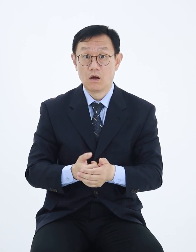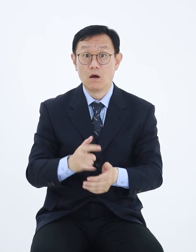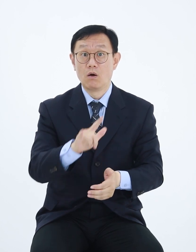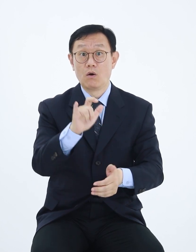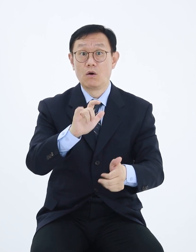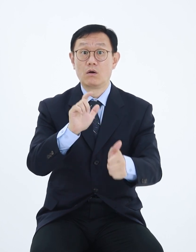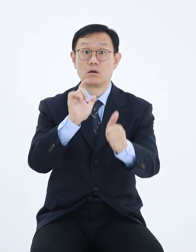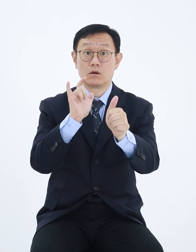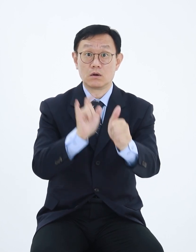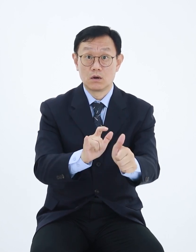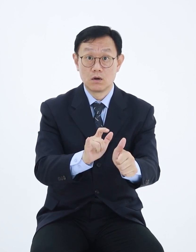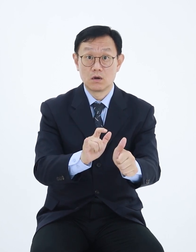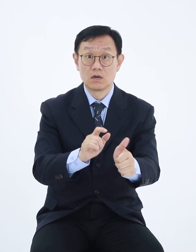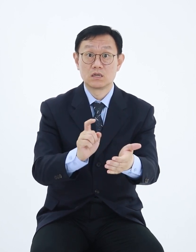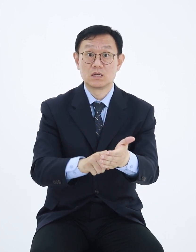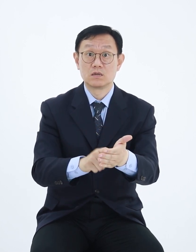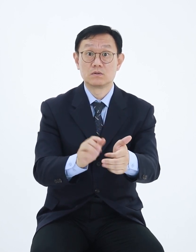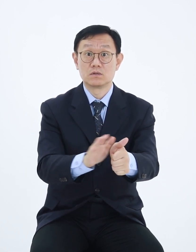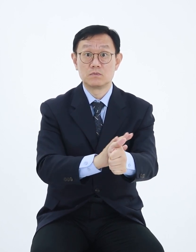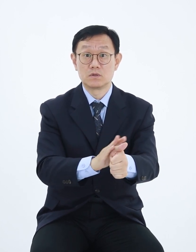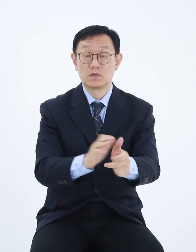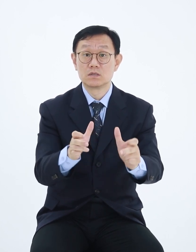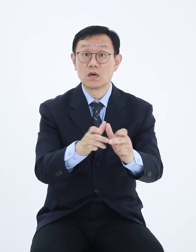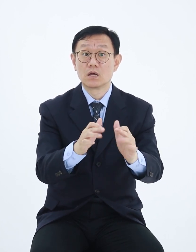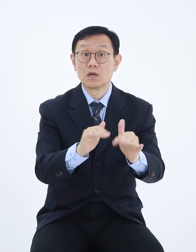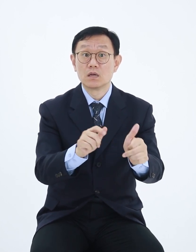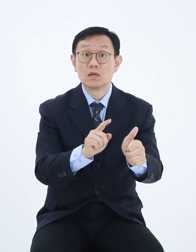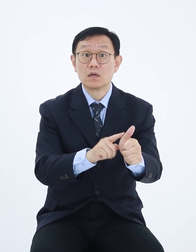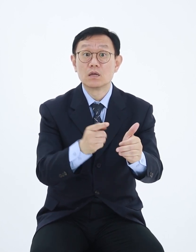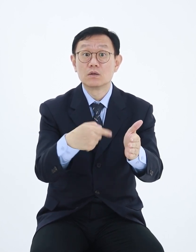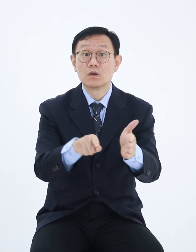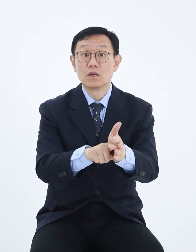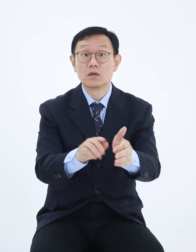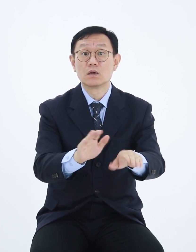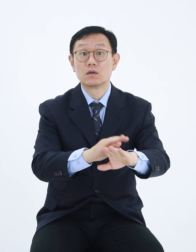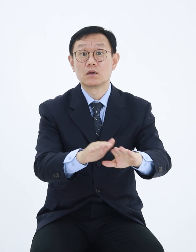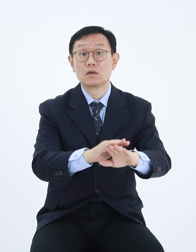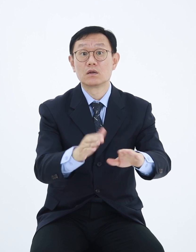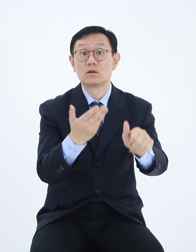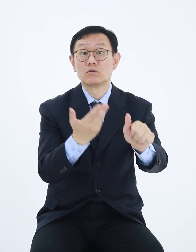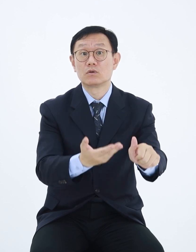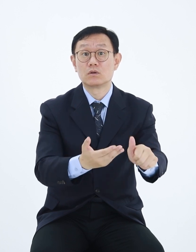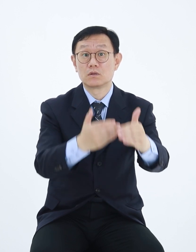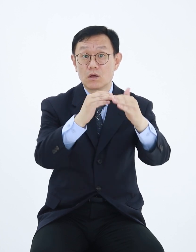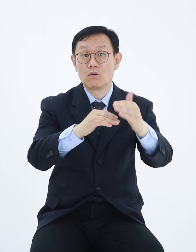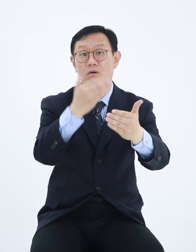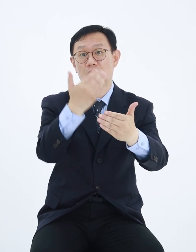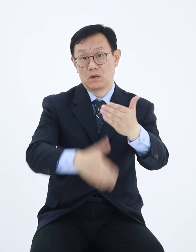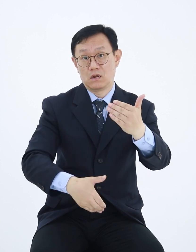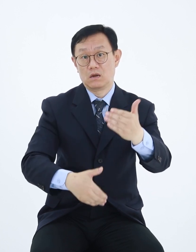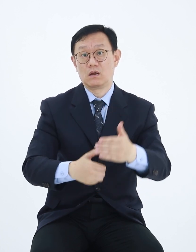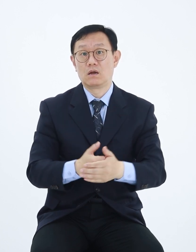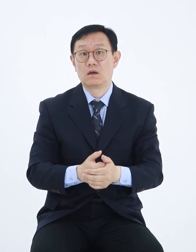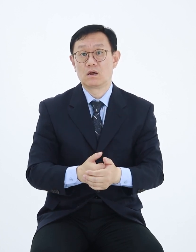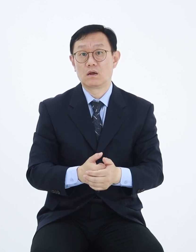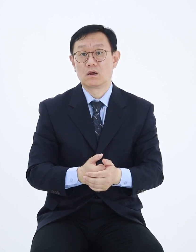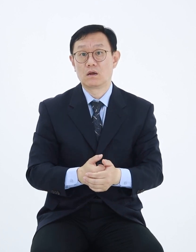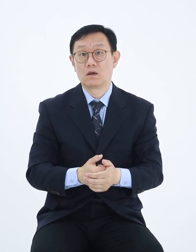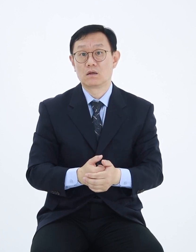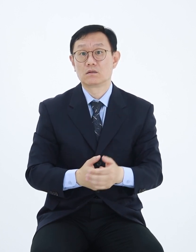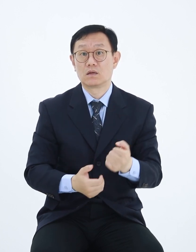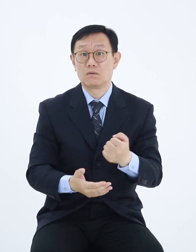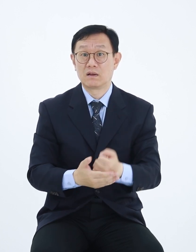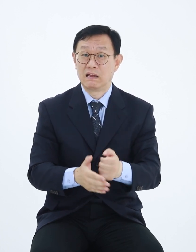코로나19 긴급 지원 서비스에는 장애인 확진자에 대한 지원 대책이 빠져 있었습니다. 관할 보건소의 사정한